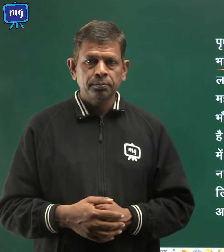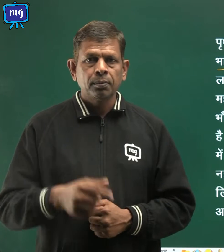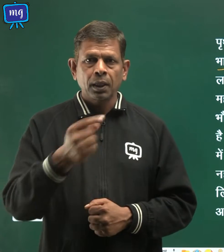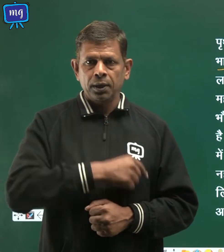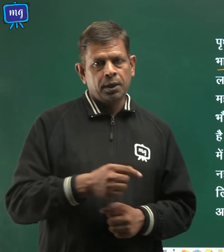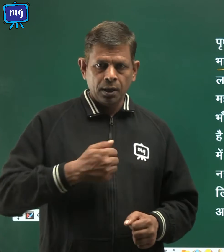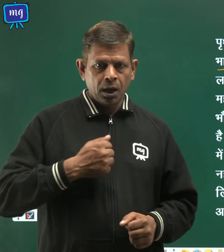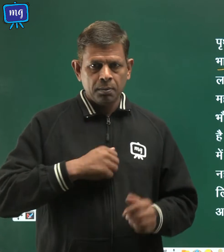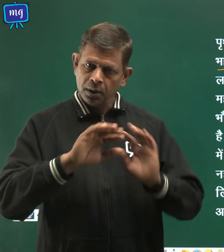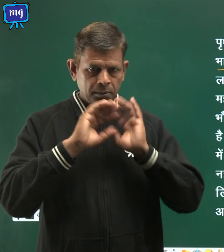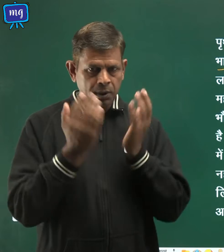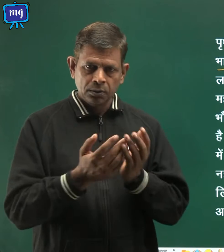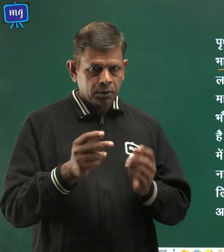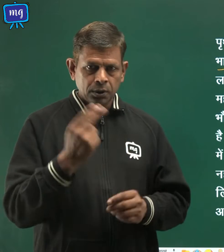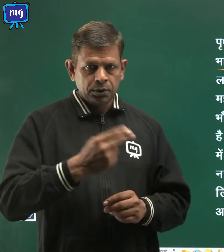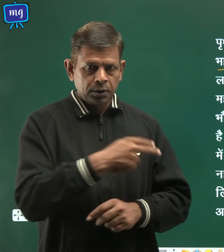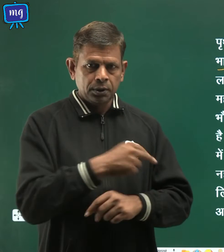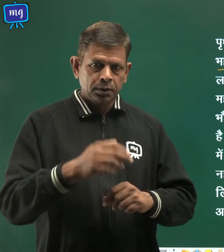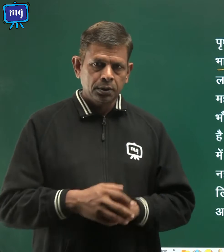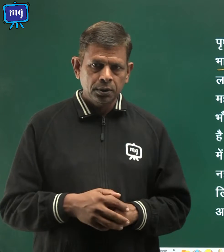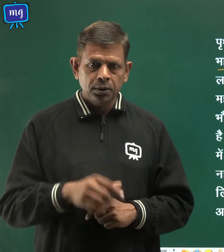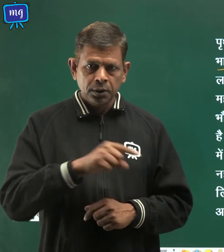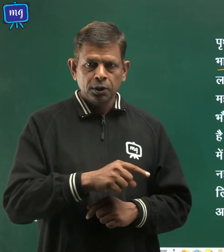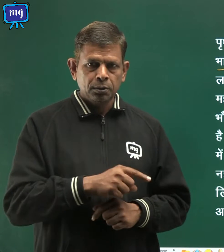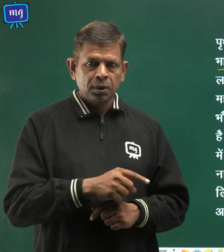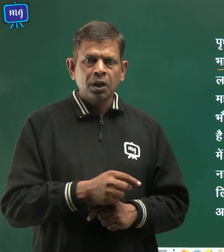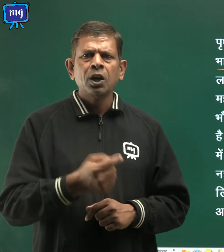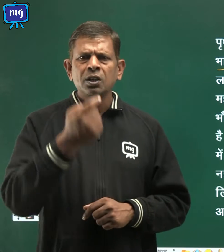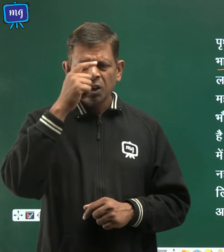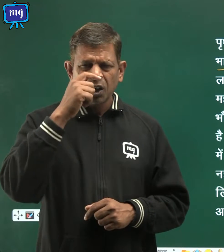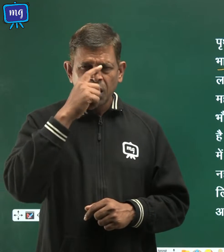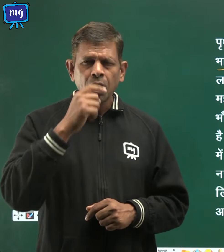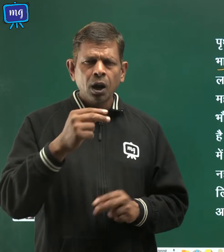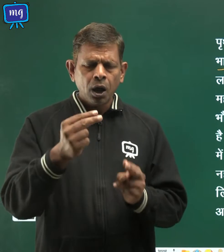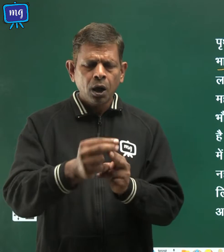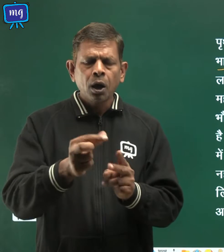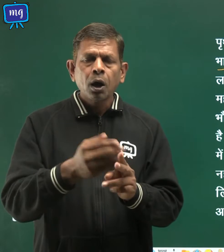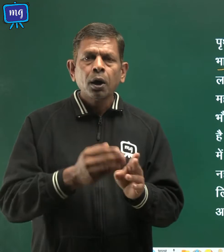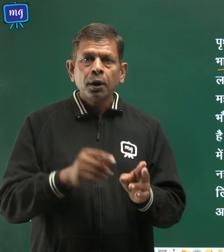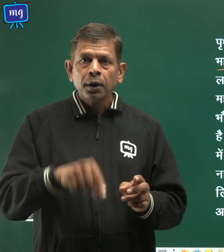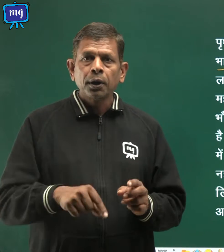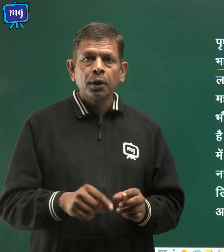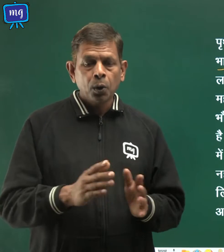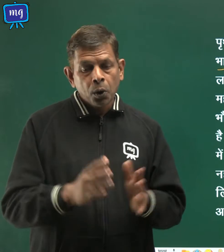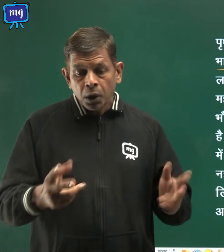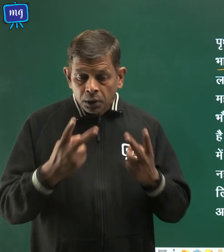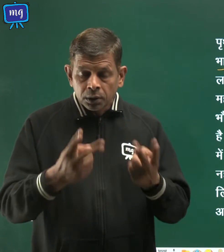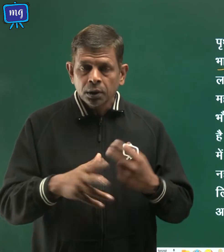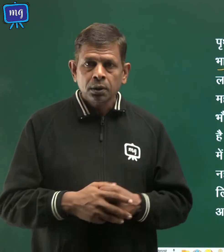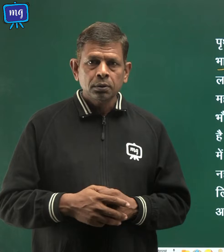ये हमारी पृथ्वी का चित्र है। इसमें जो नीला भाग है वो ज़्यादा दिखाई दे रहा